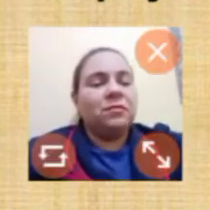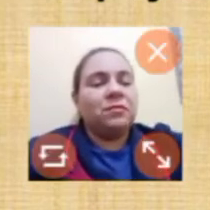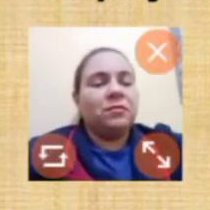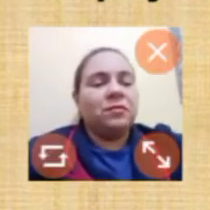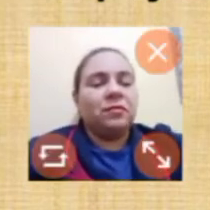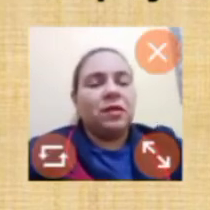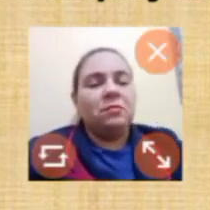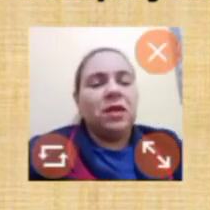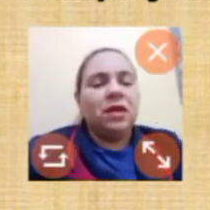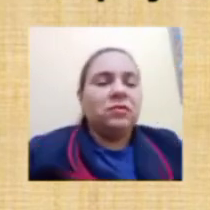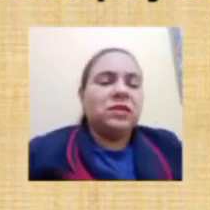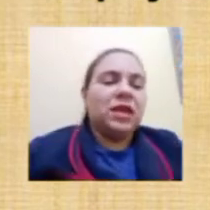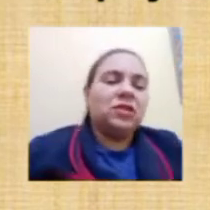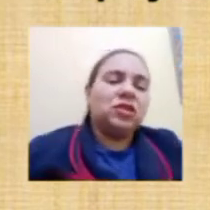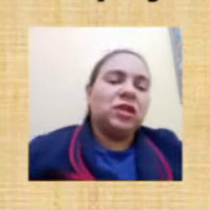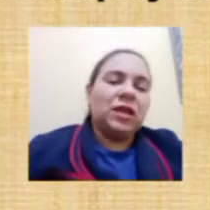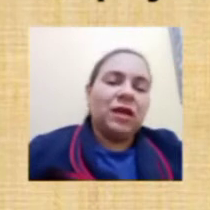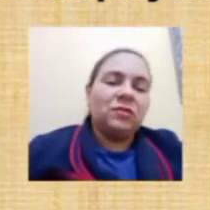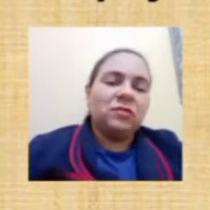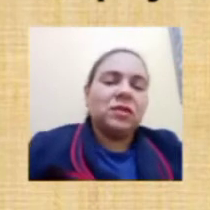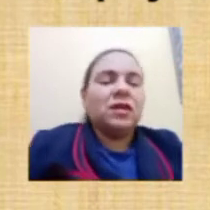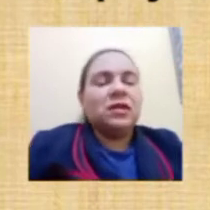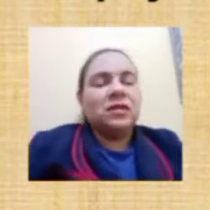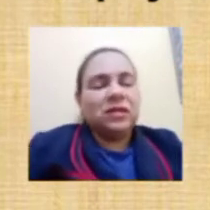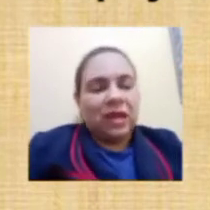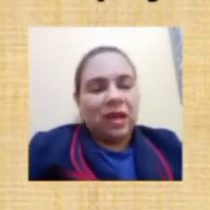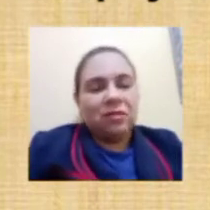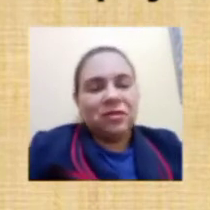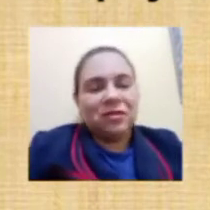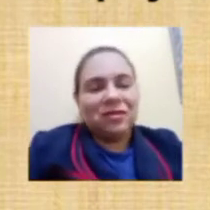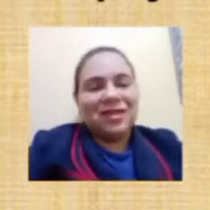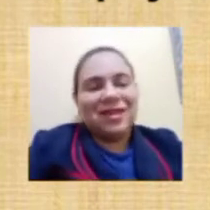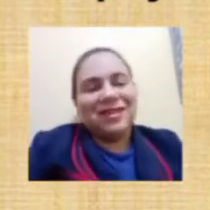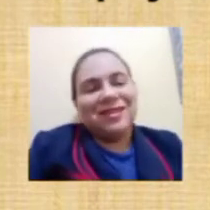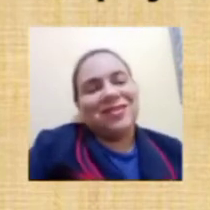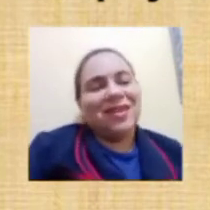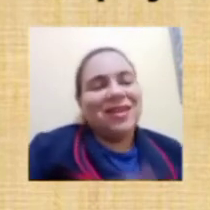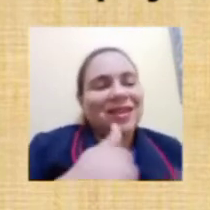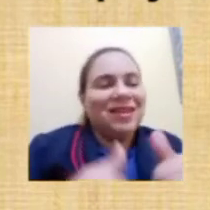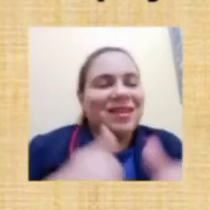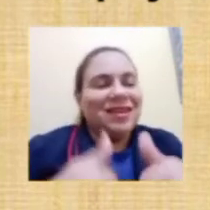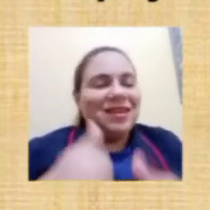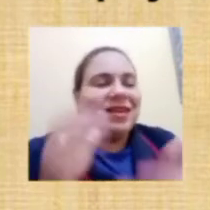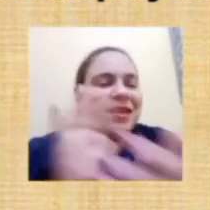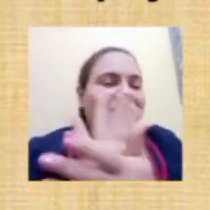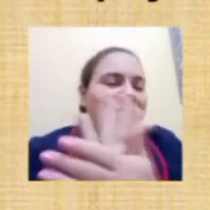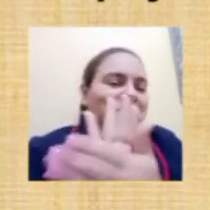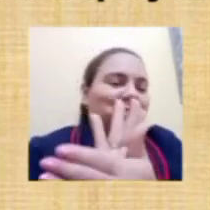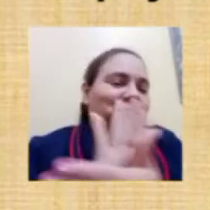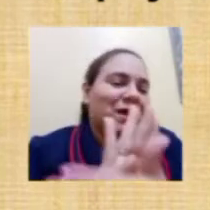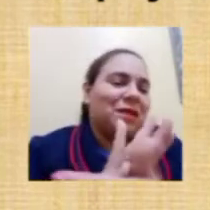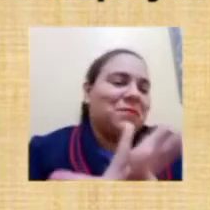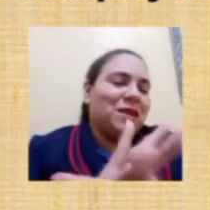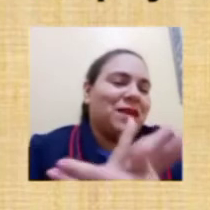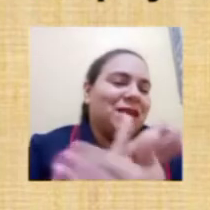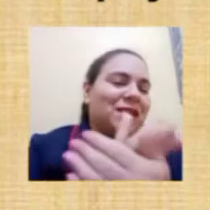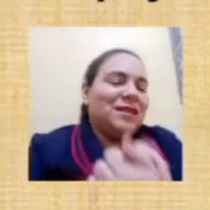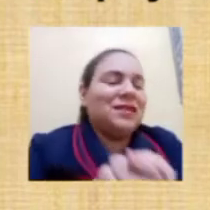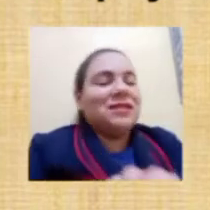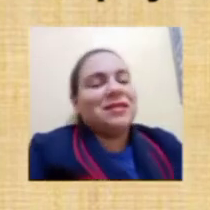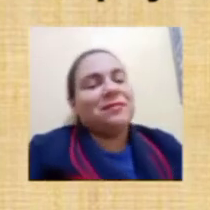Então, menos 2 menos 5 é igual a menos 7, tá? Então,